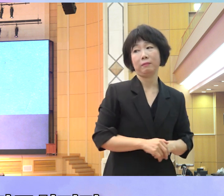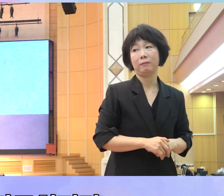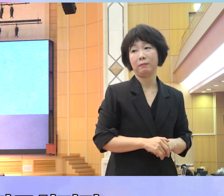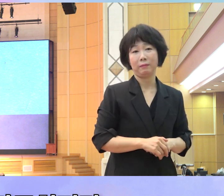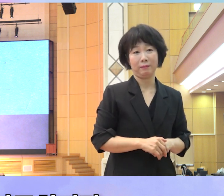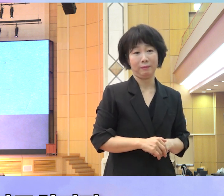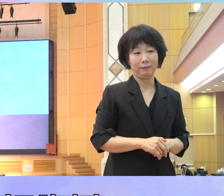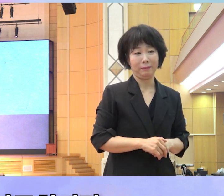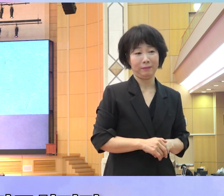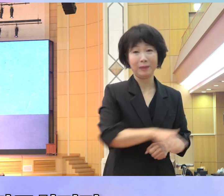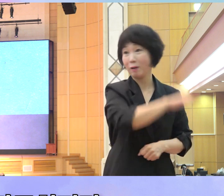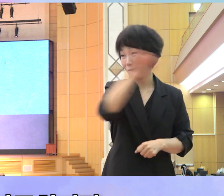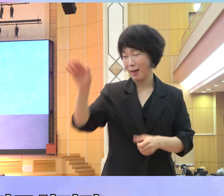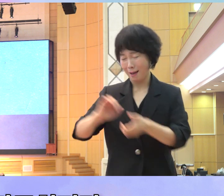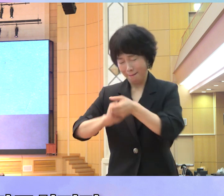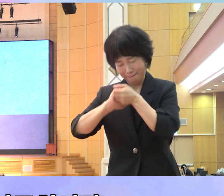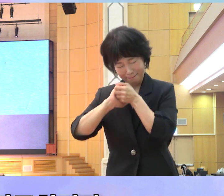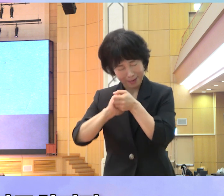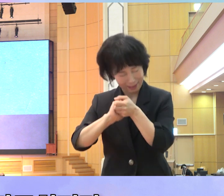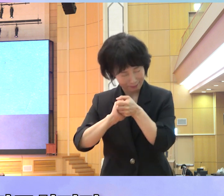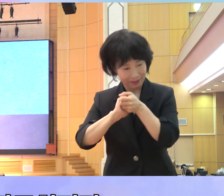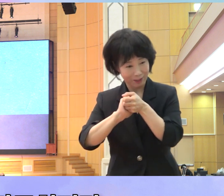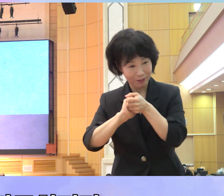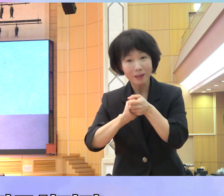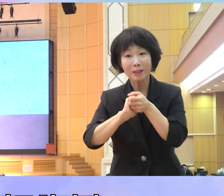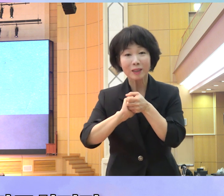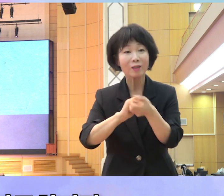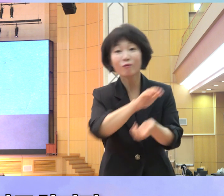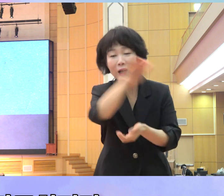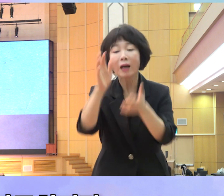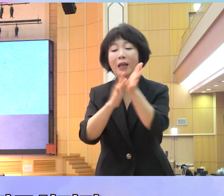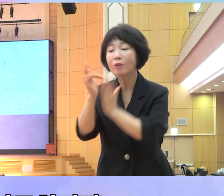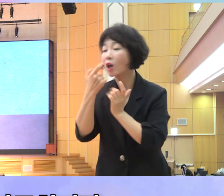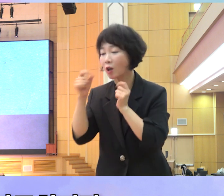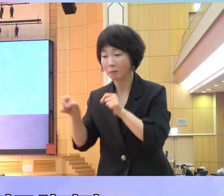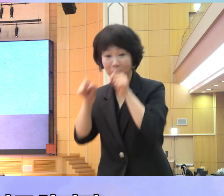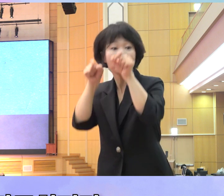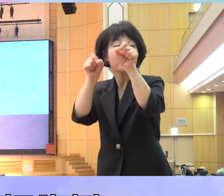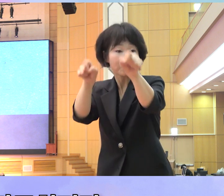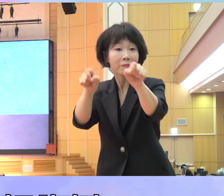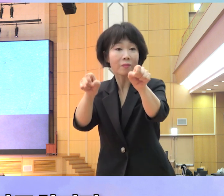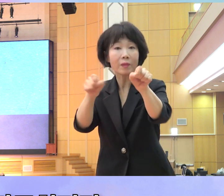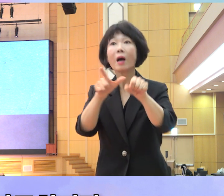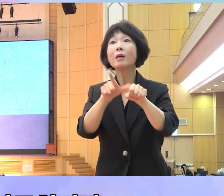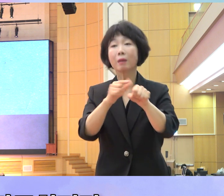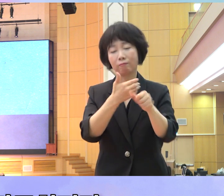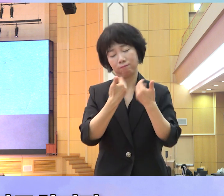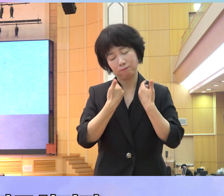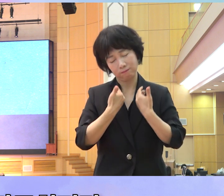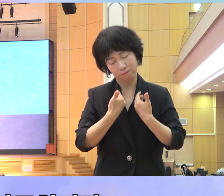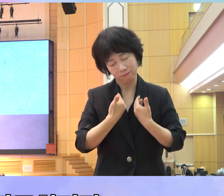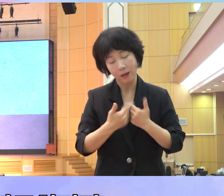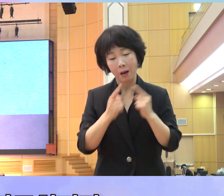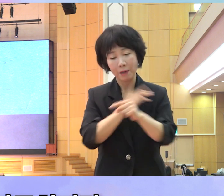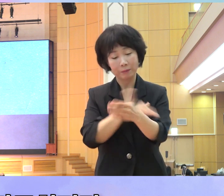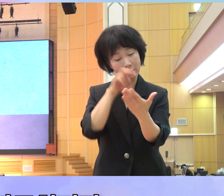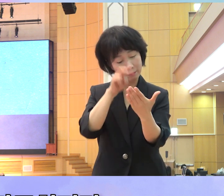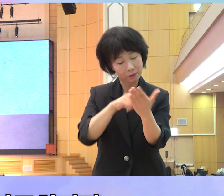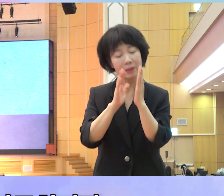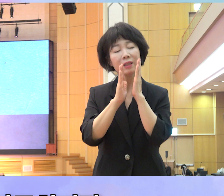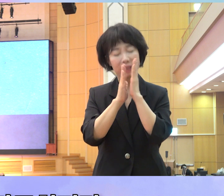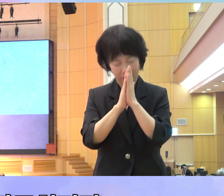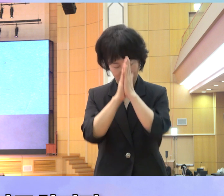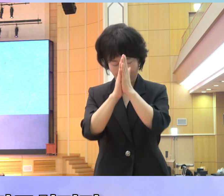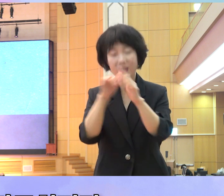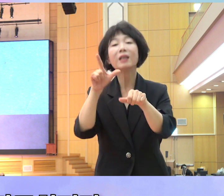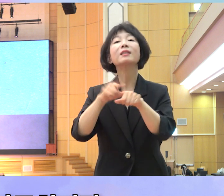여러분, 반드시 시간을 내서 예수님처럼 고요하게 말씀을 묵상하고 기도하는